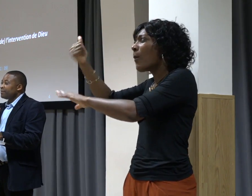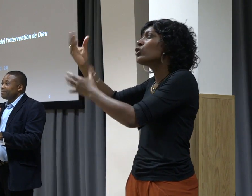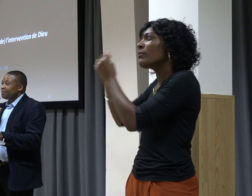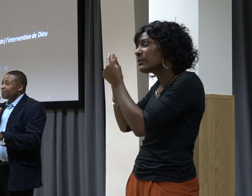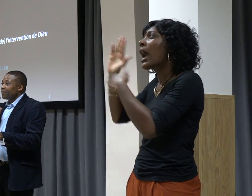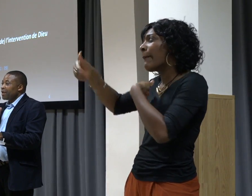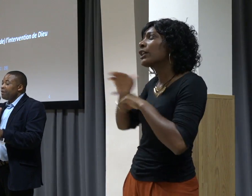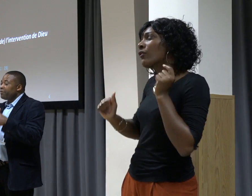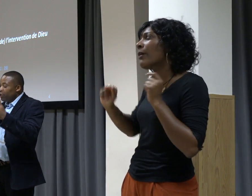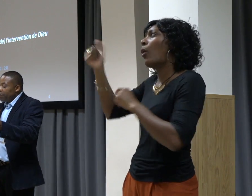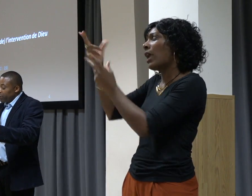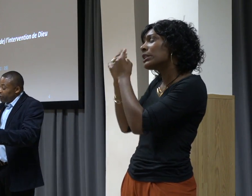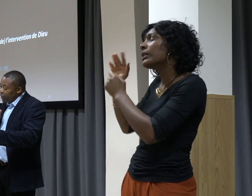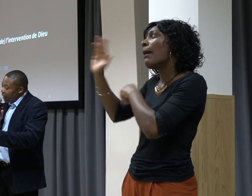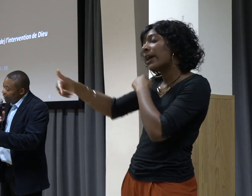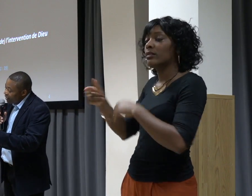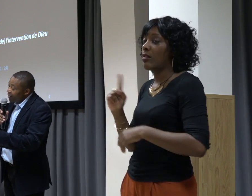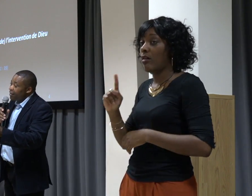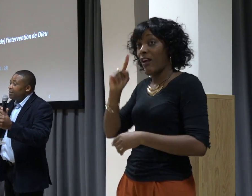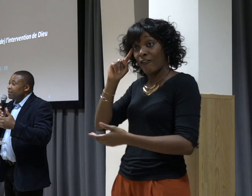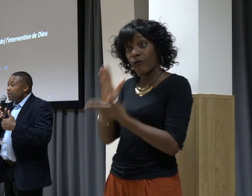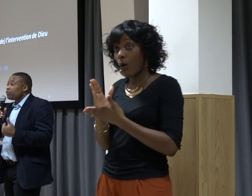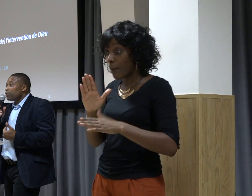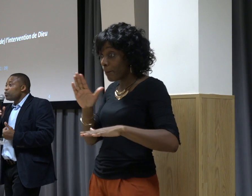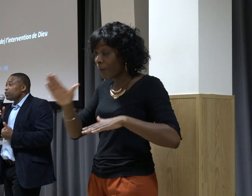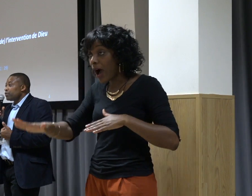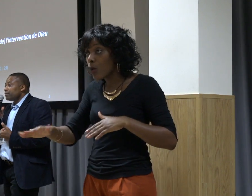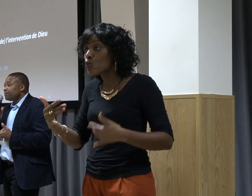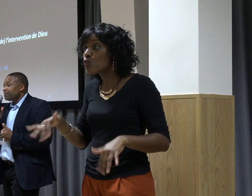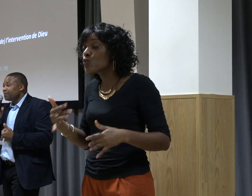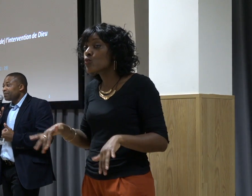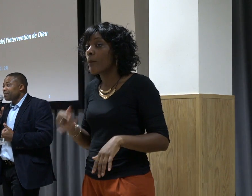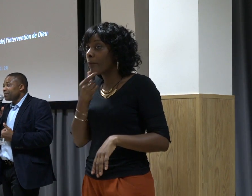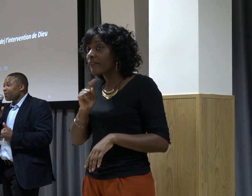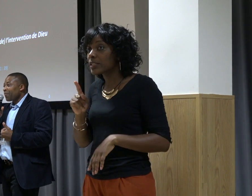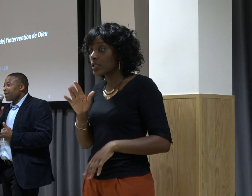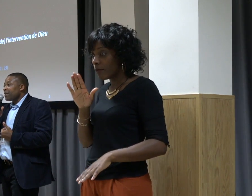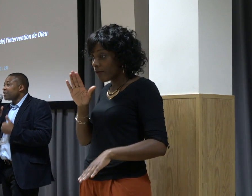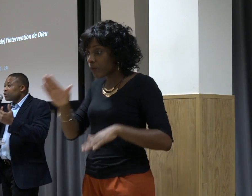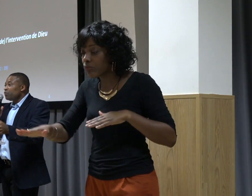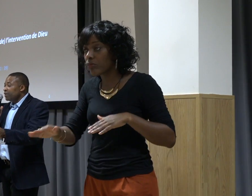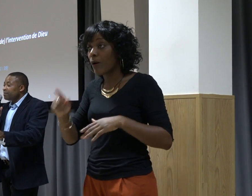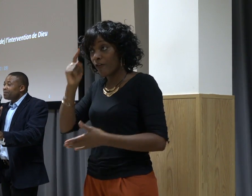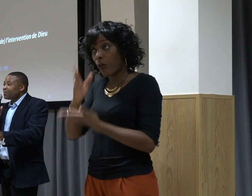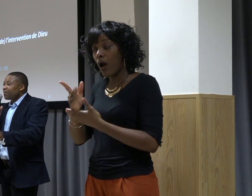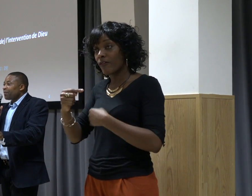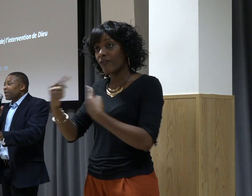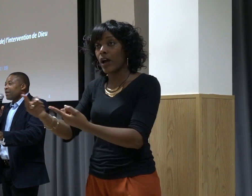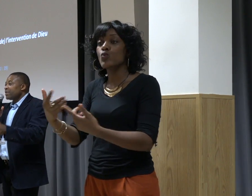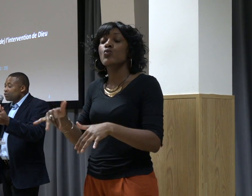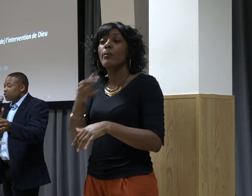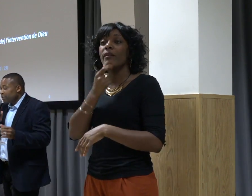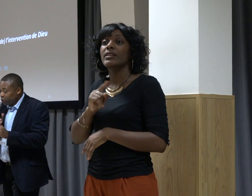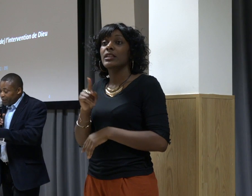soi. Faire le pas de foi, parfois, nous coûte. Et très souvent,